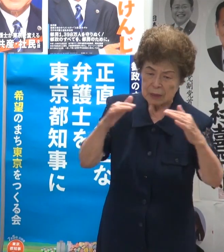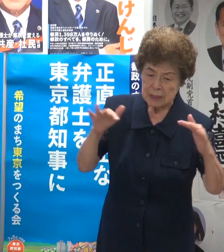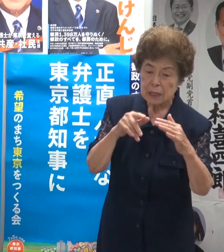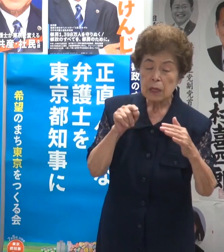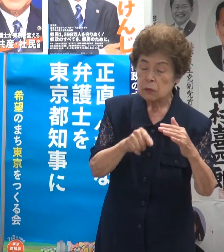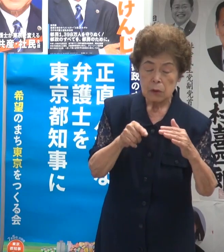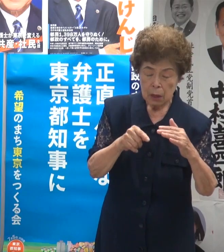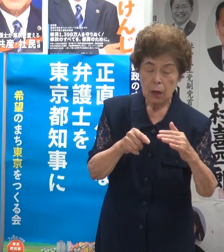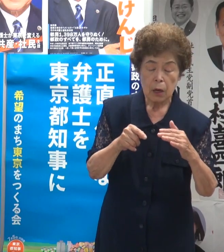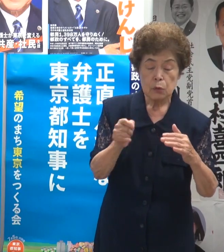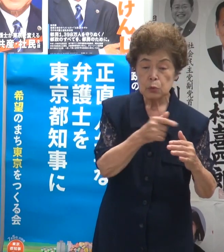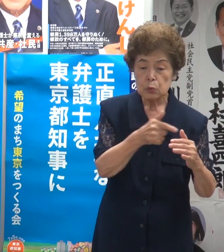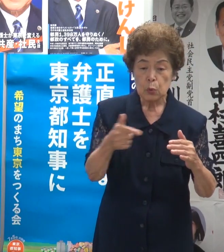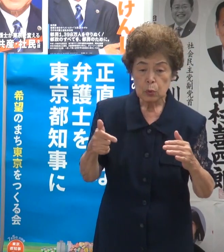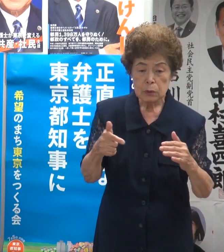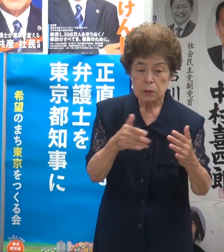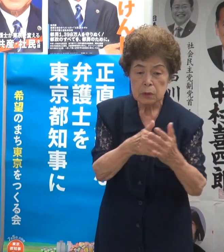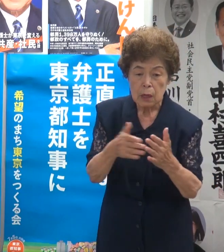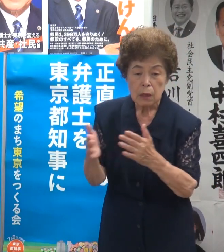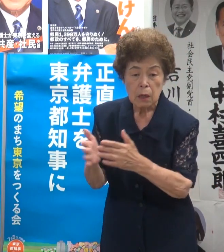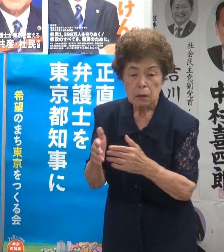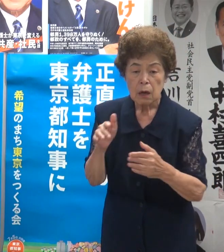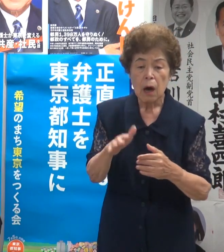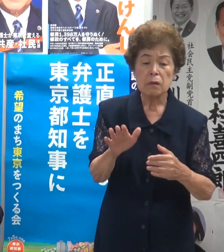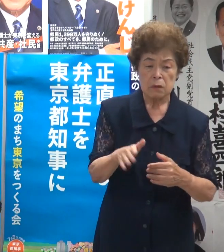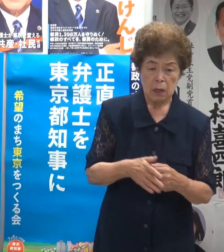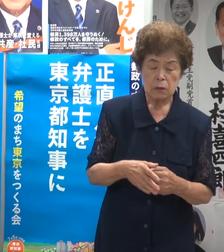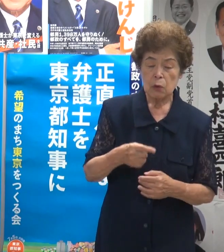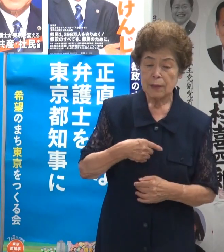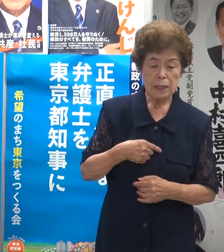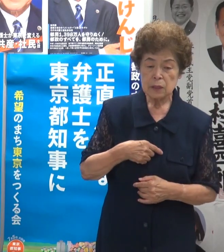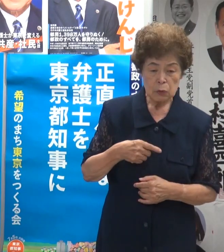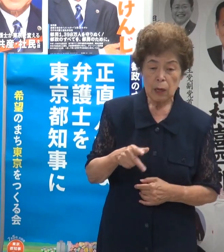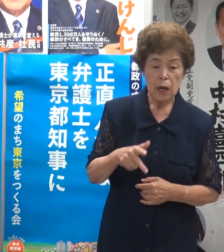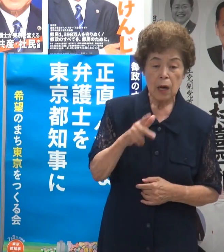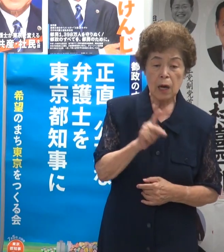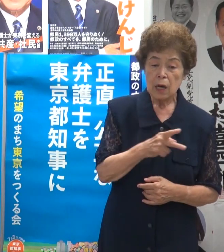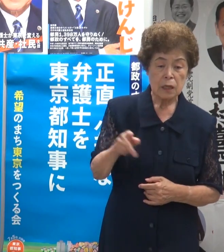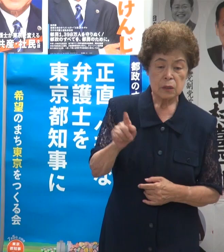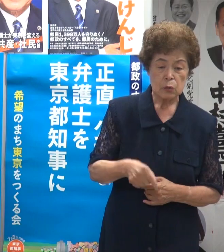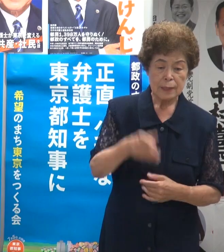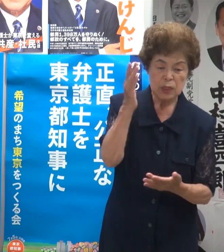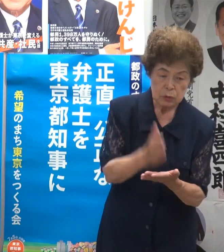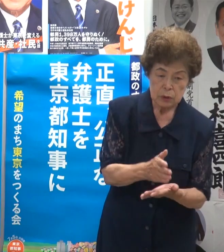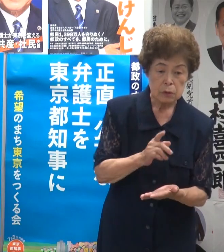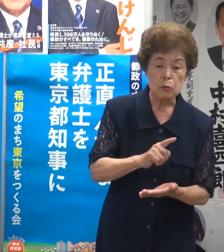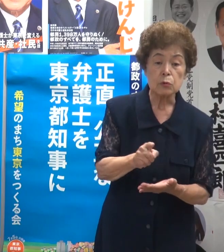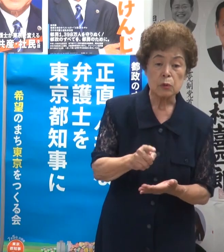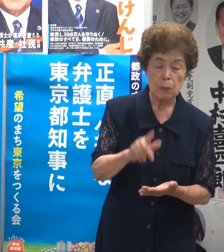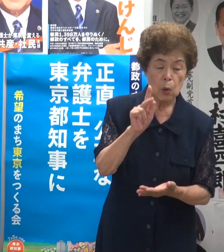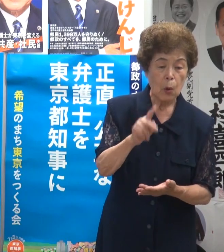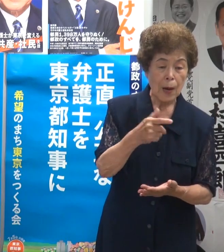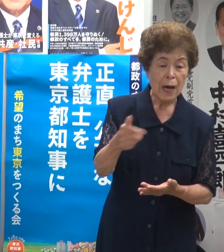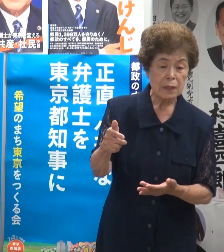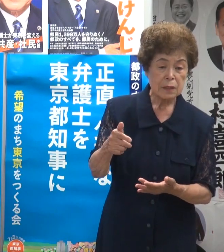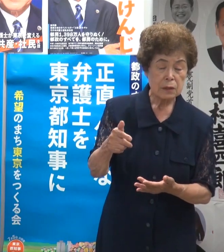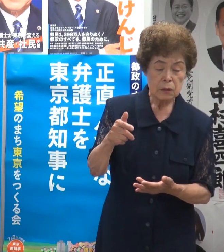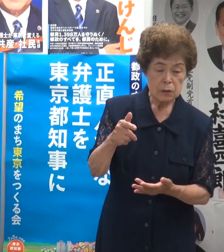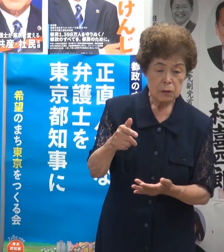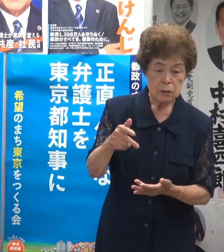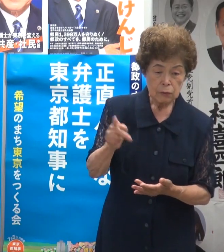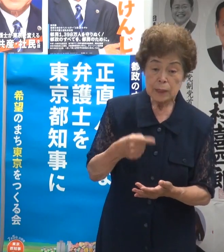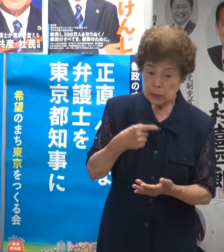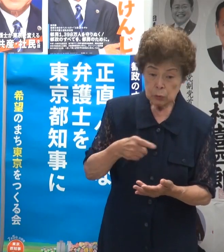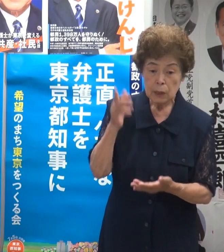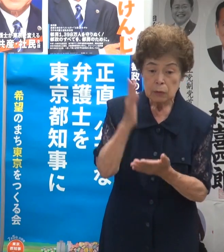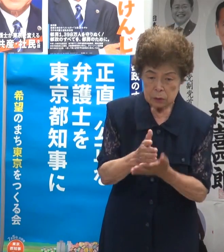っていうのは非常に制限された中で、私はカジノは中止だと言ってもそれを小池さんに迫りきれてないんですよ。